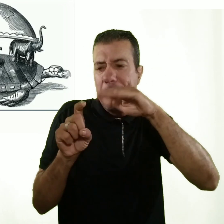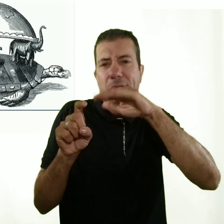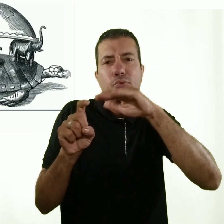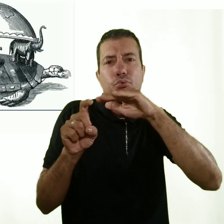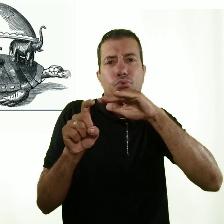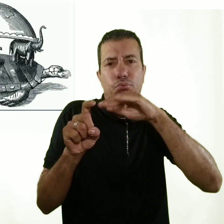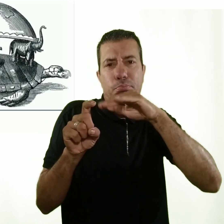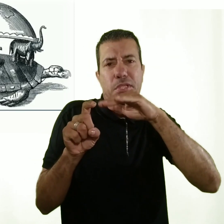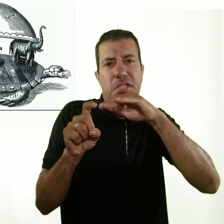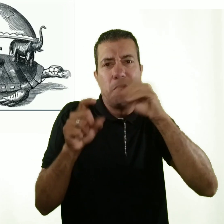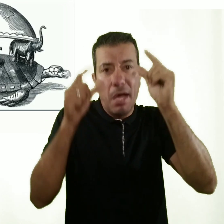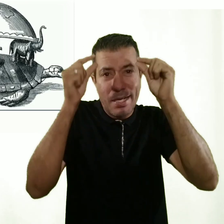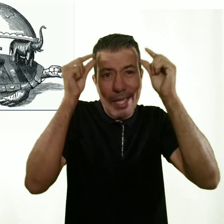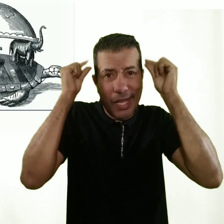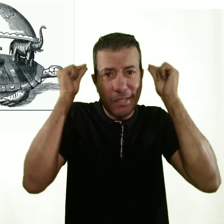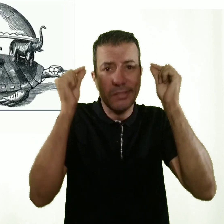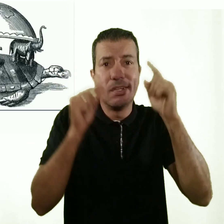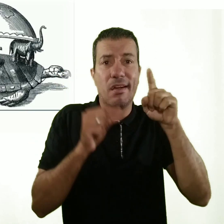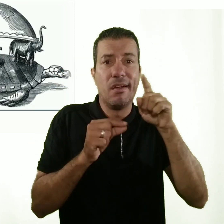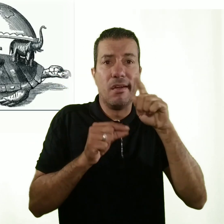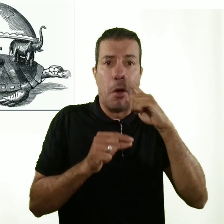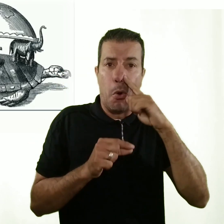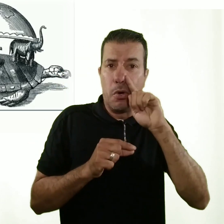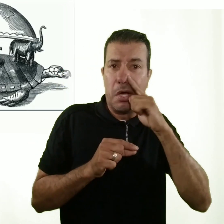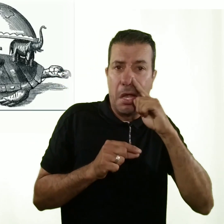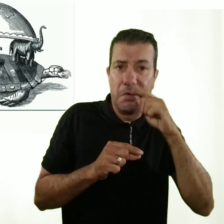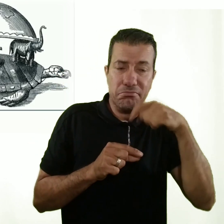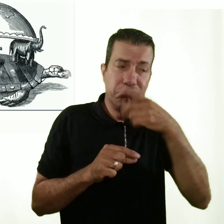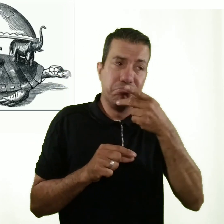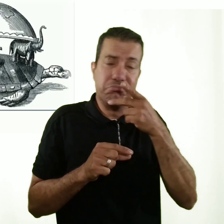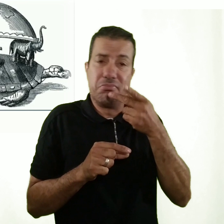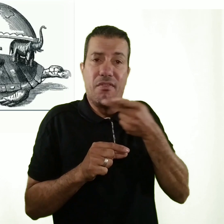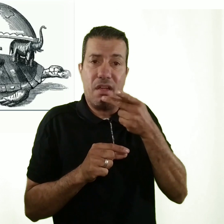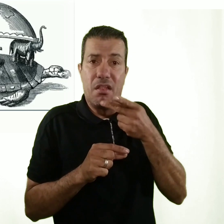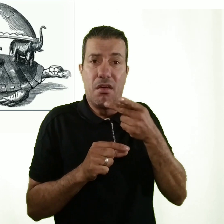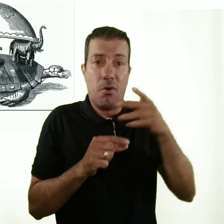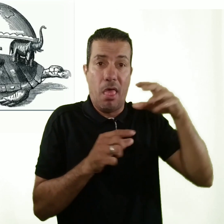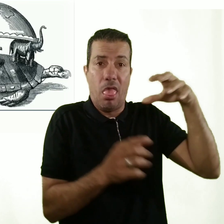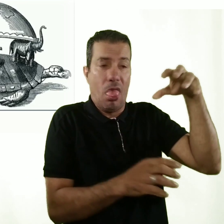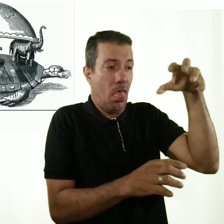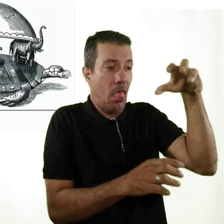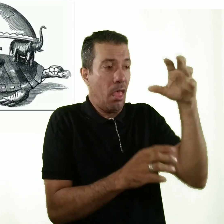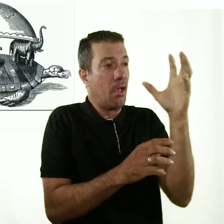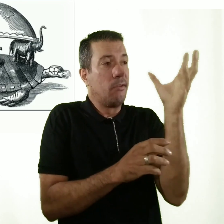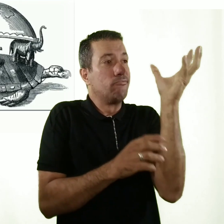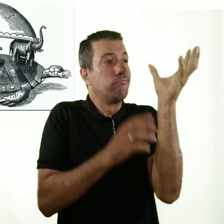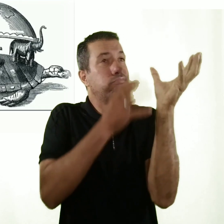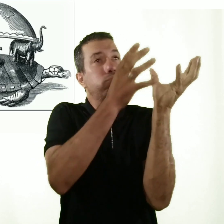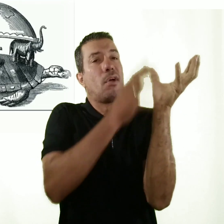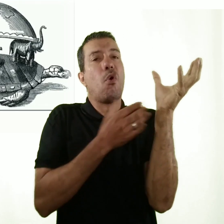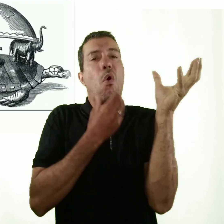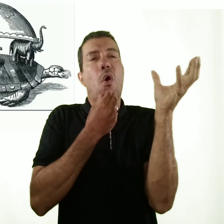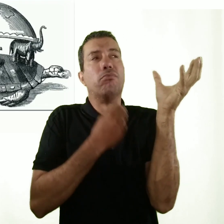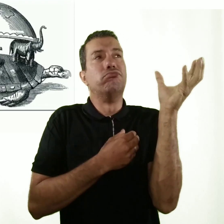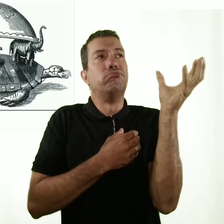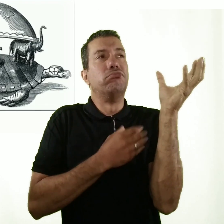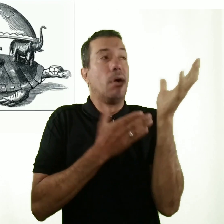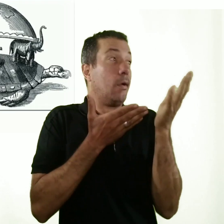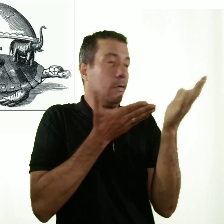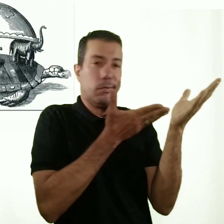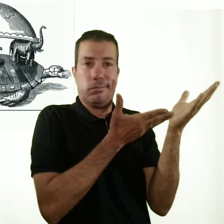A mitologia grega só não me falou aonde que o Atlas estava apoiado enquanto ele segurava o planeta Terra. Isso eu não